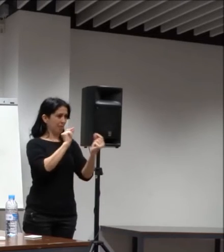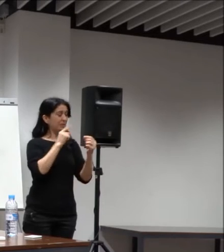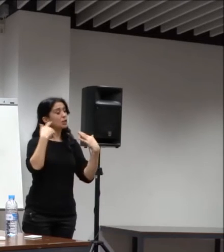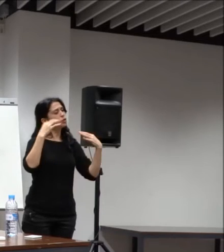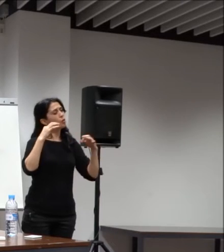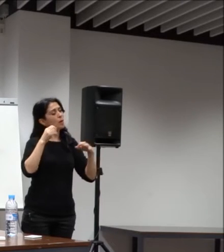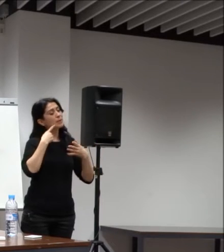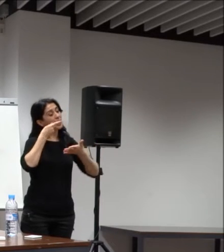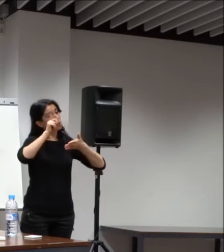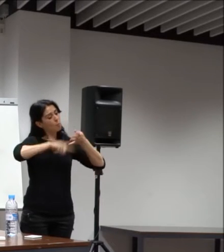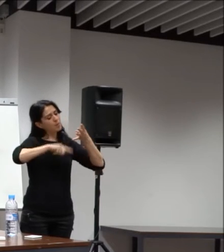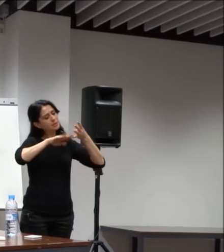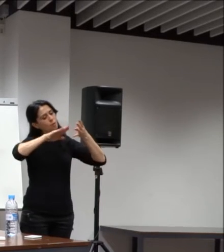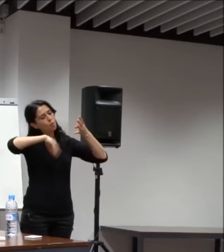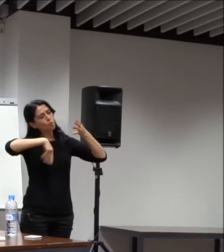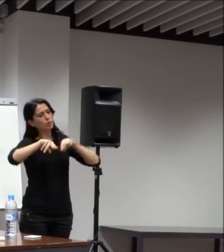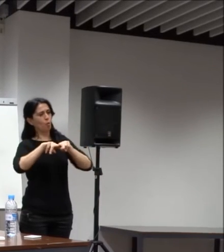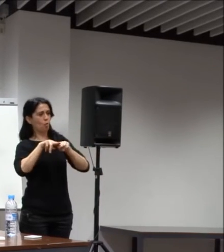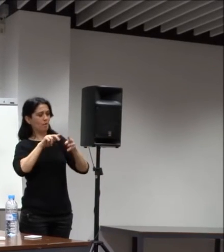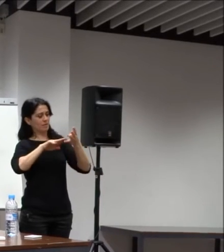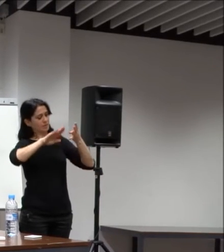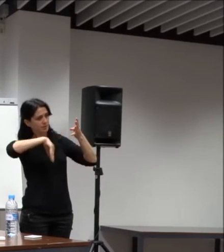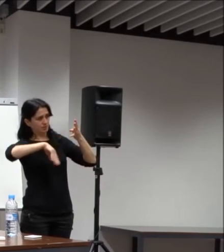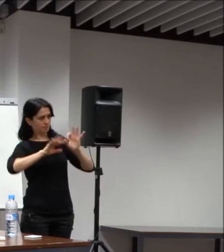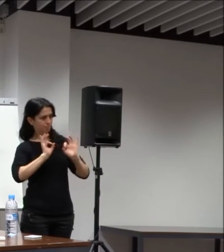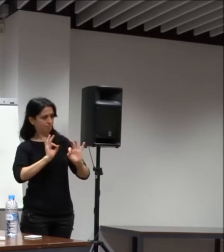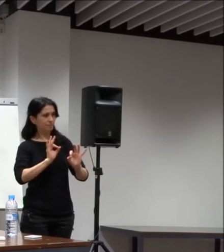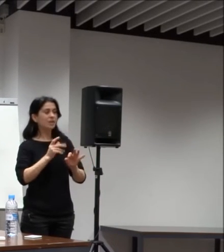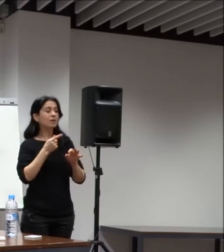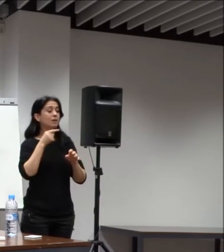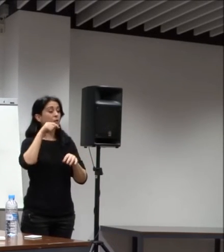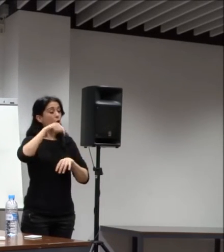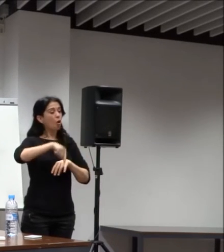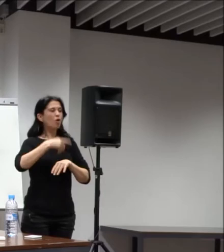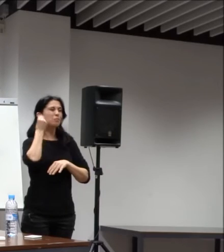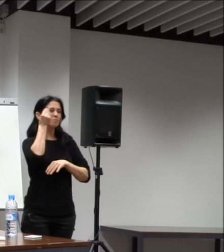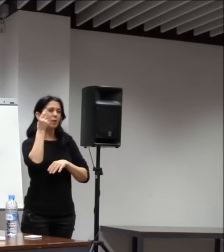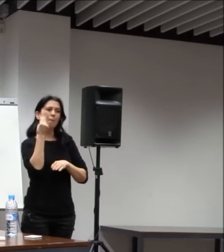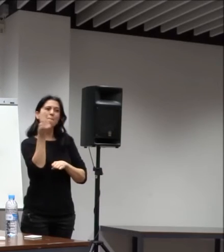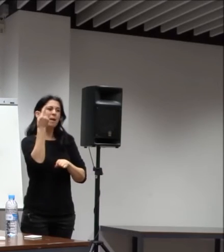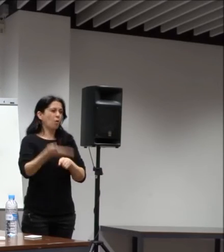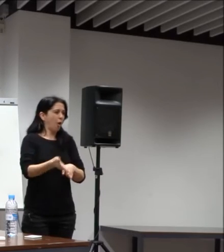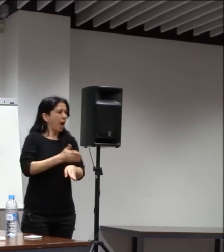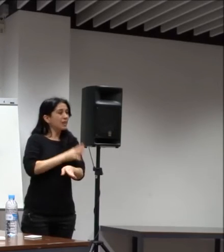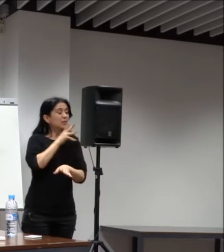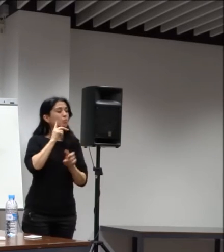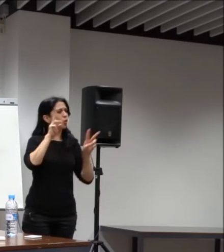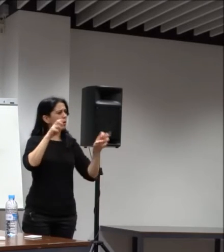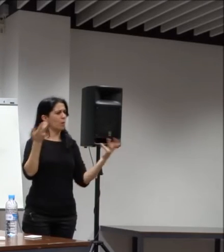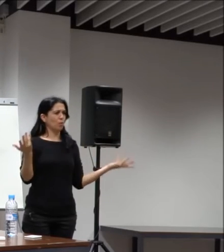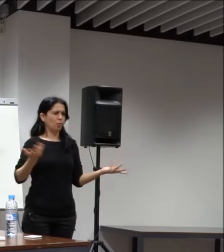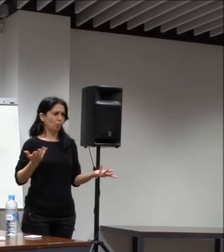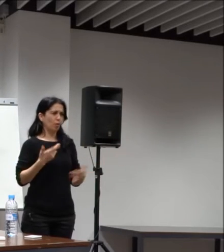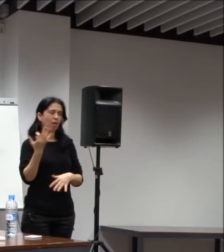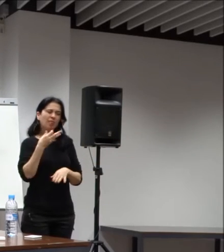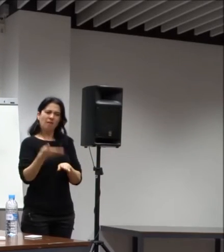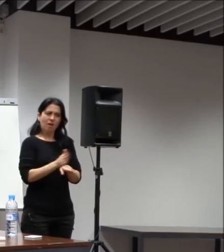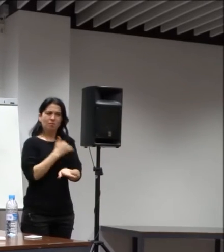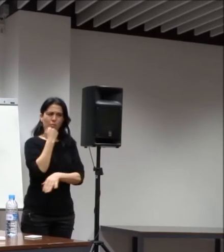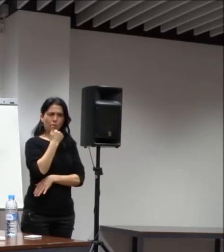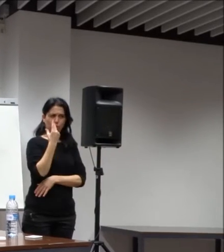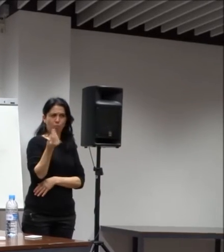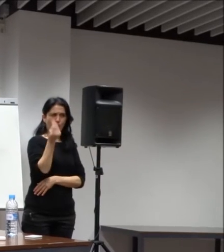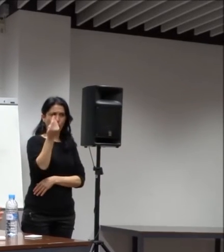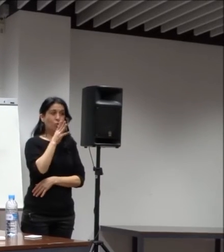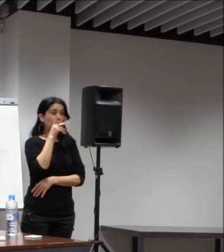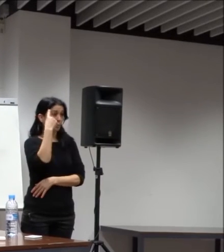cada mes. Lo hemos decidido hacer antes en esta ocasión porque nos parecía que era un tema urgente que convenía hacerlo cuanto antes. Sabemos